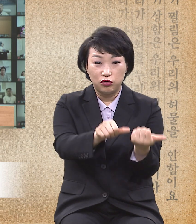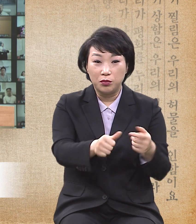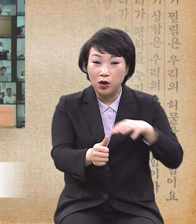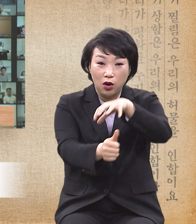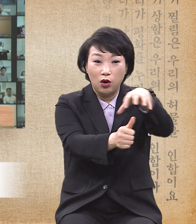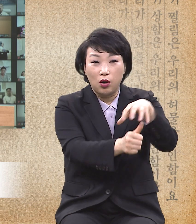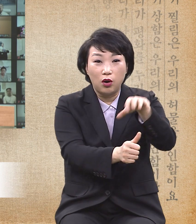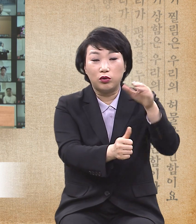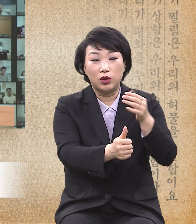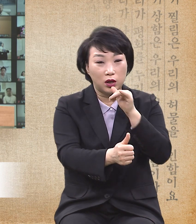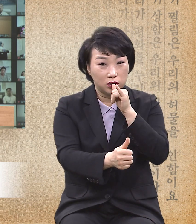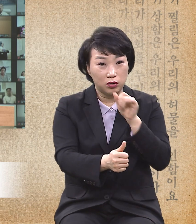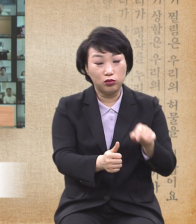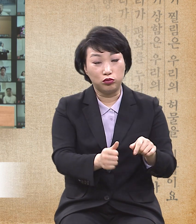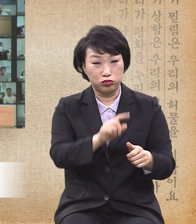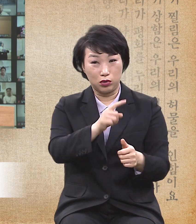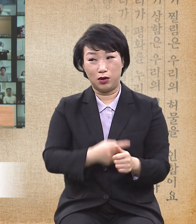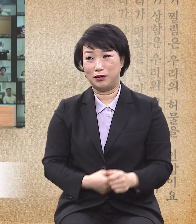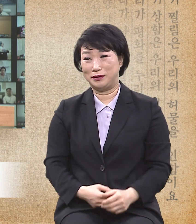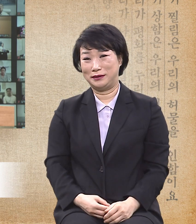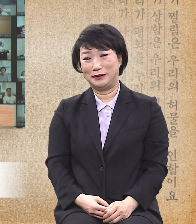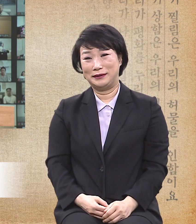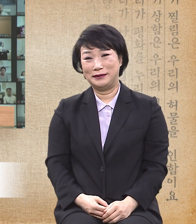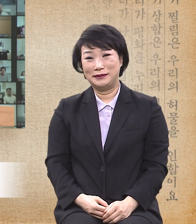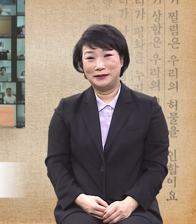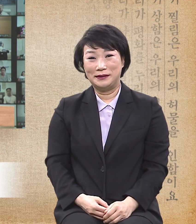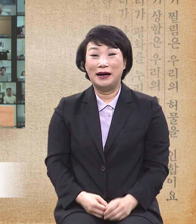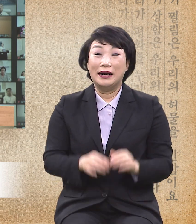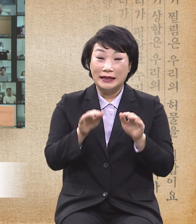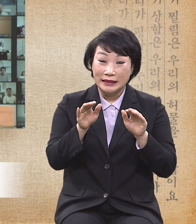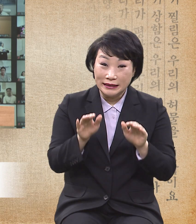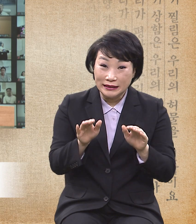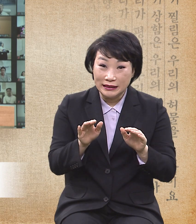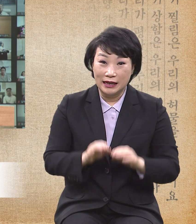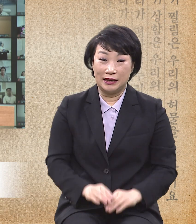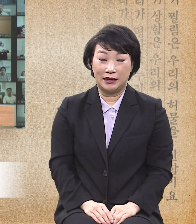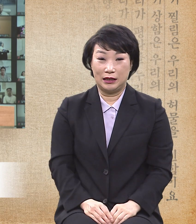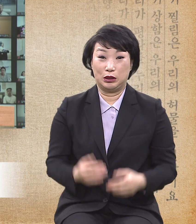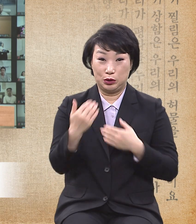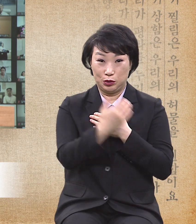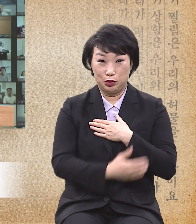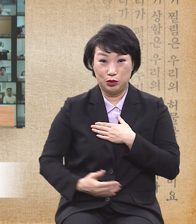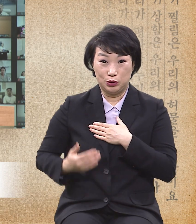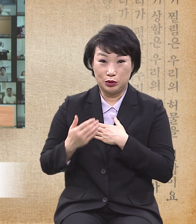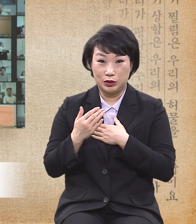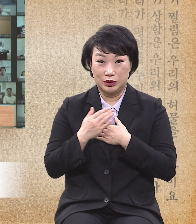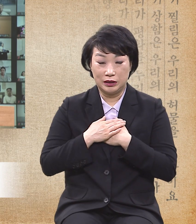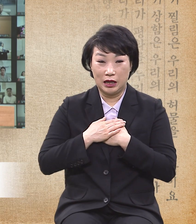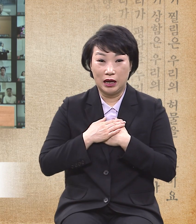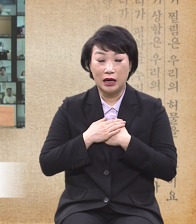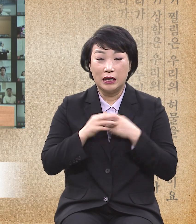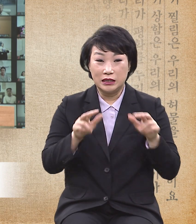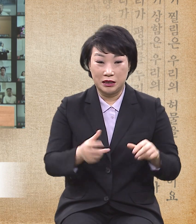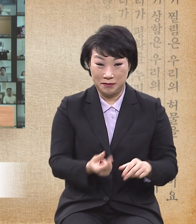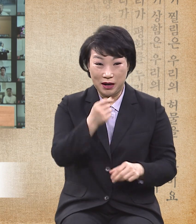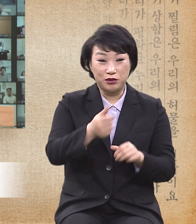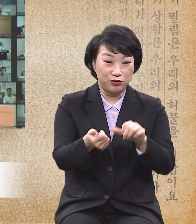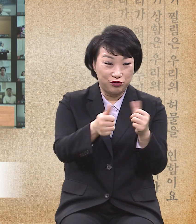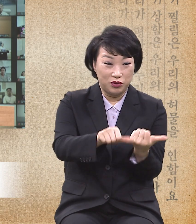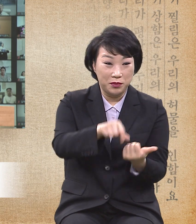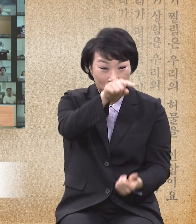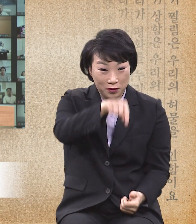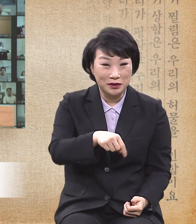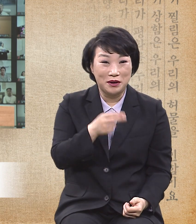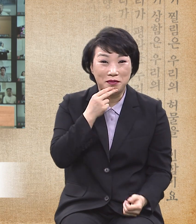것은 너무 당연하지 않느냐. 그런데 육신의 당장의 죽음이 오지